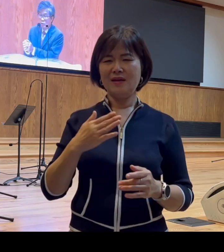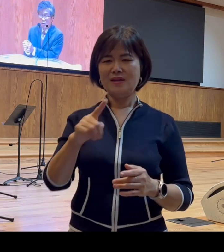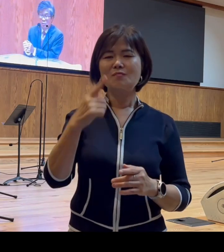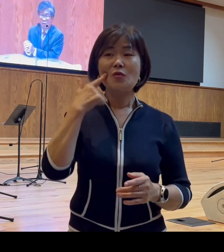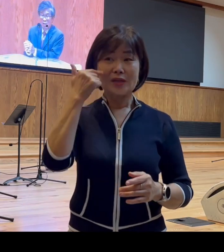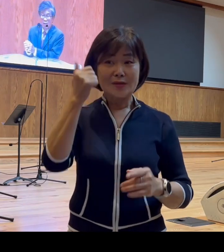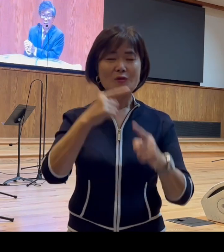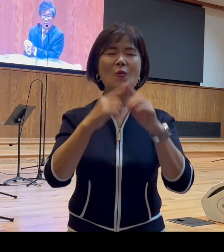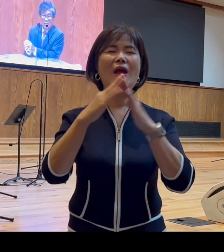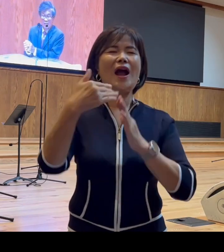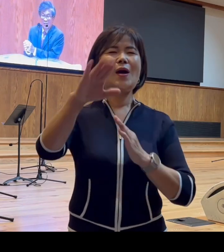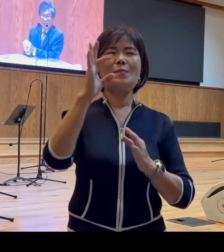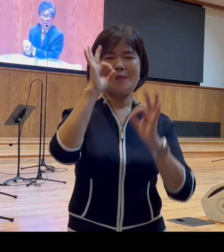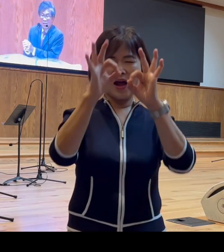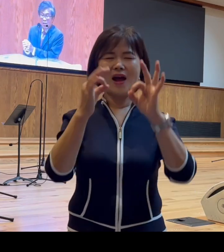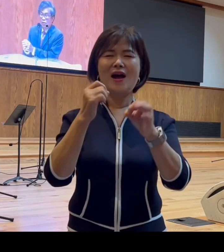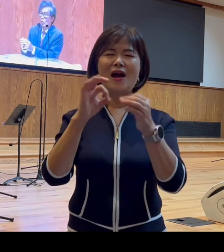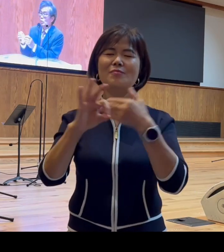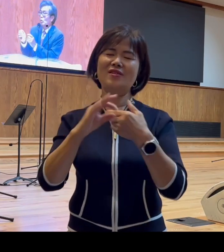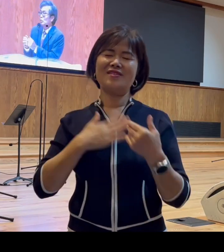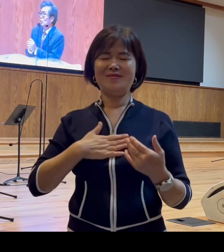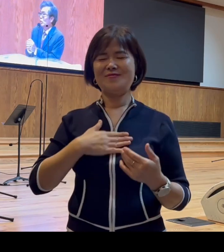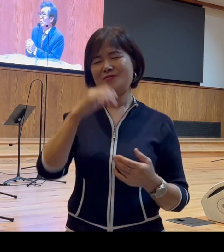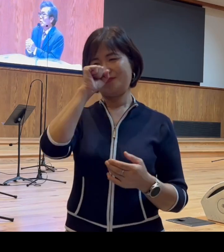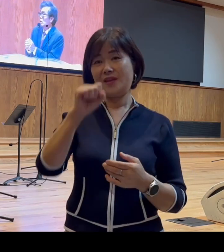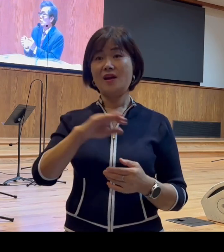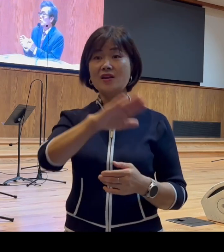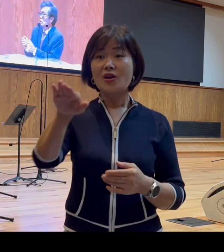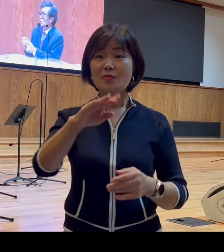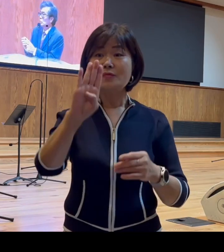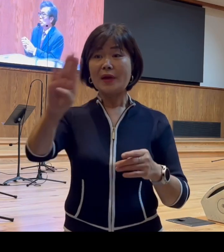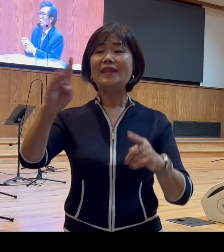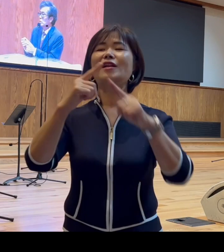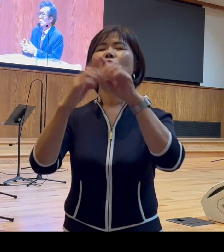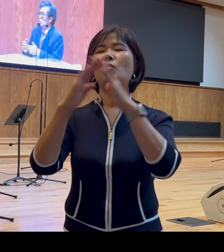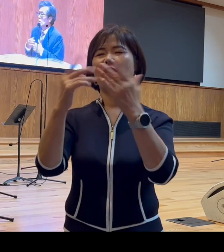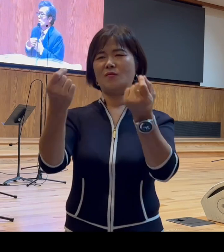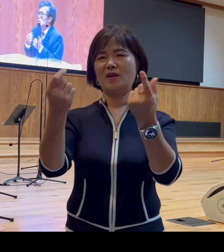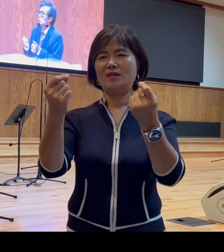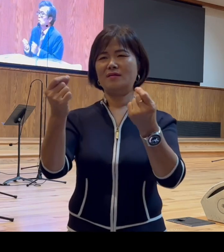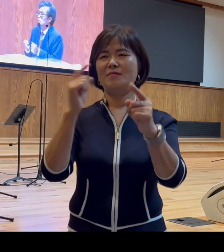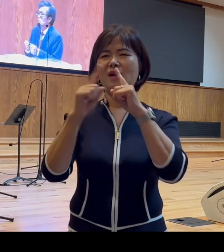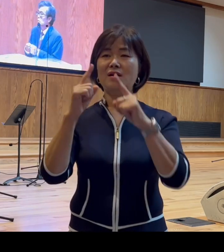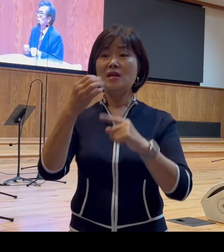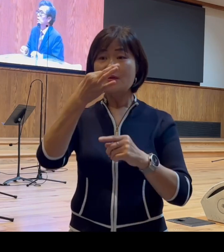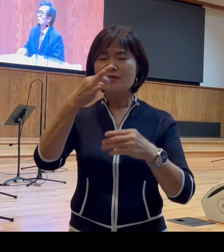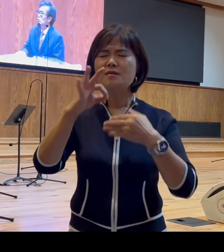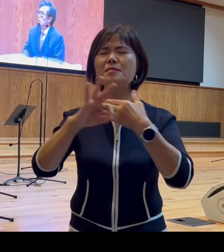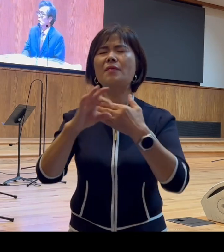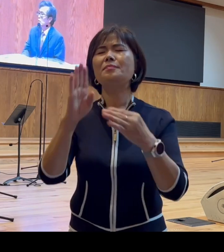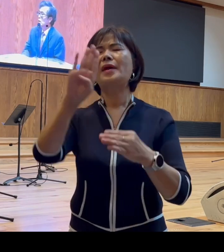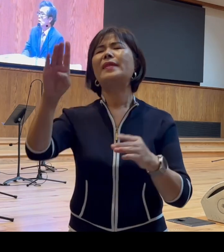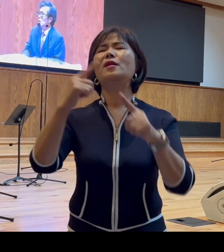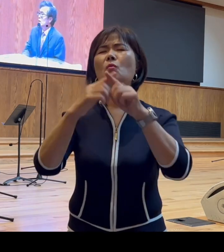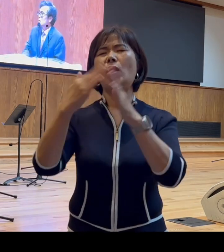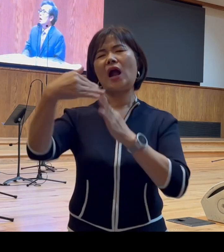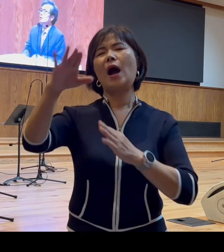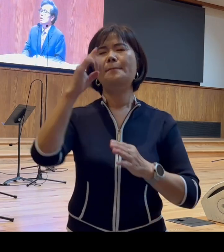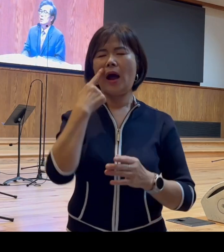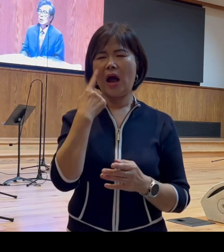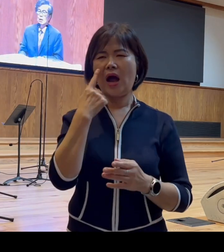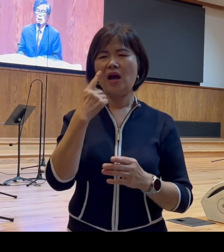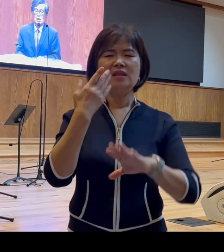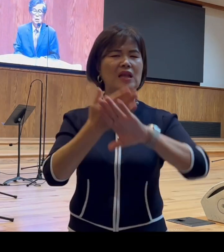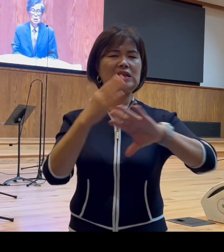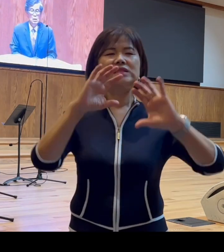데려가고 찬양교회 가봐. 예? 근데 여러분 교회가 그런 얘기 들으면 좋겠어요. 힘들면 베델교회 가봐.